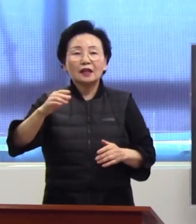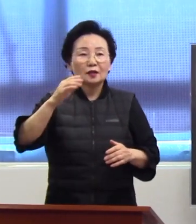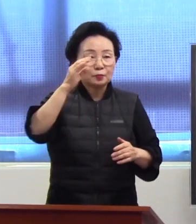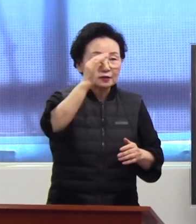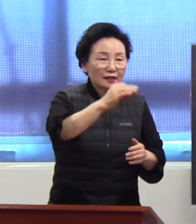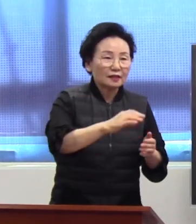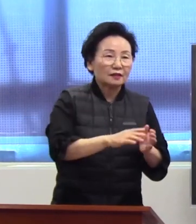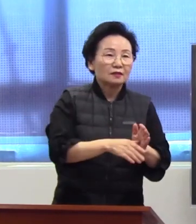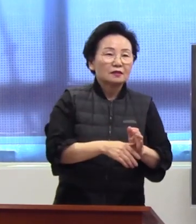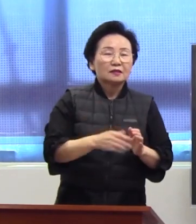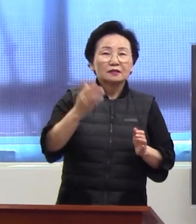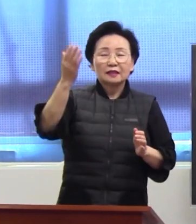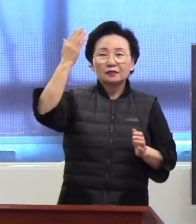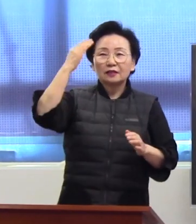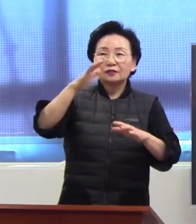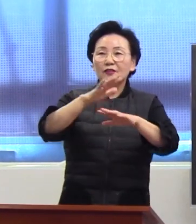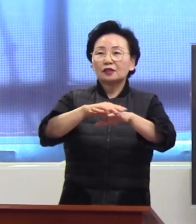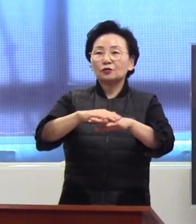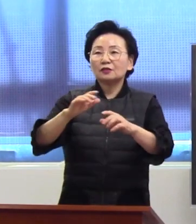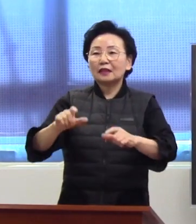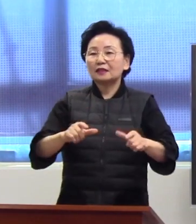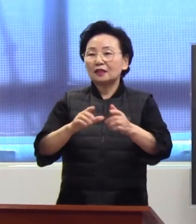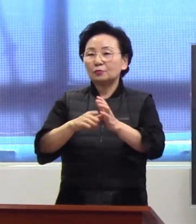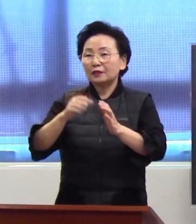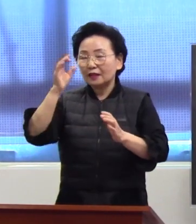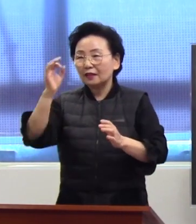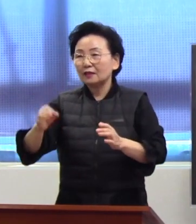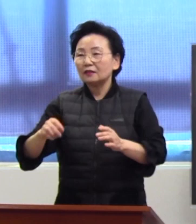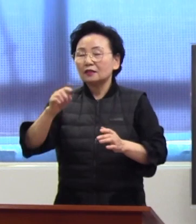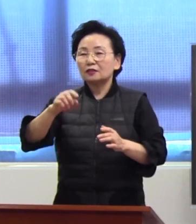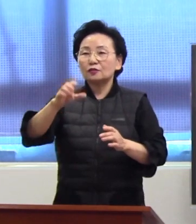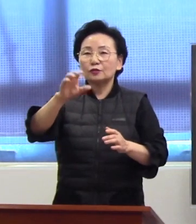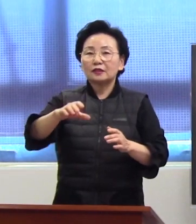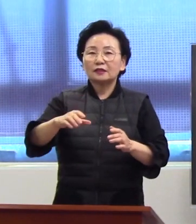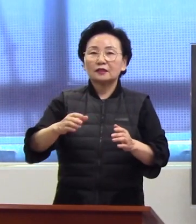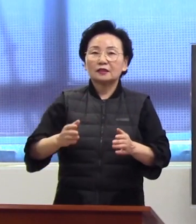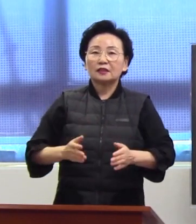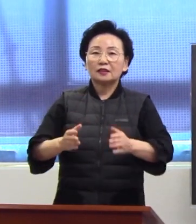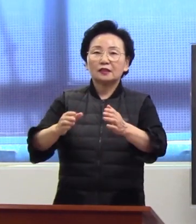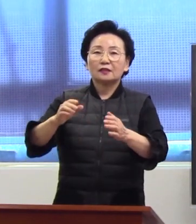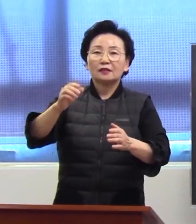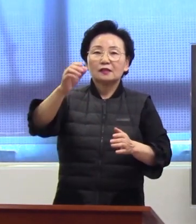우리가 볼 때 예전에 저 시골 살 때 보니까 그곳이 길이